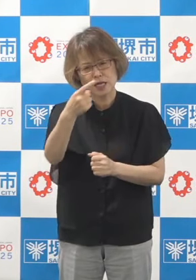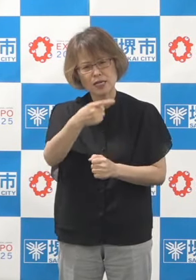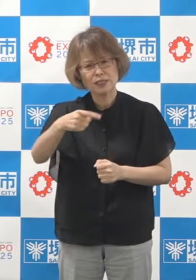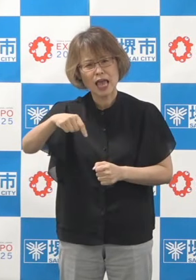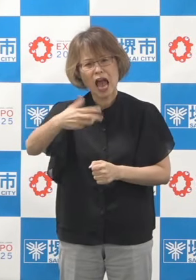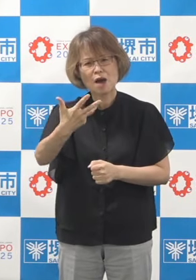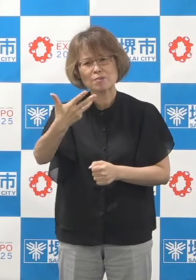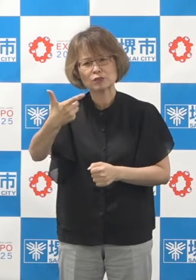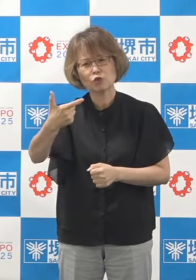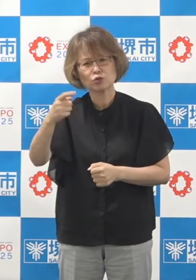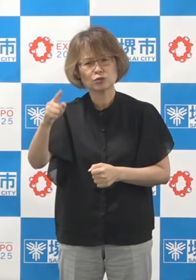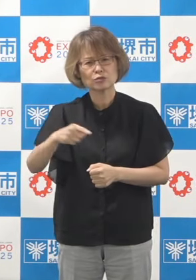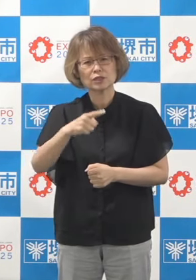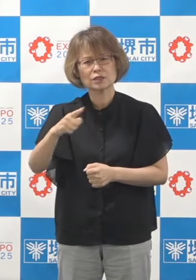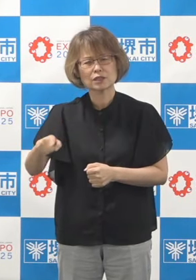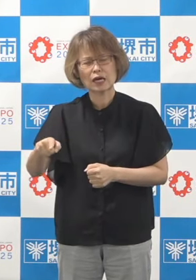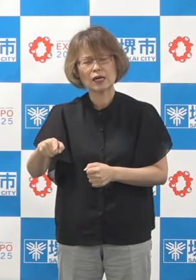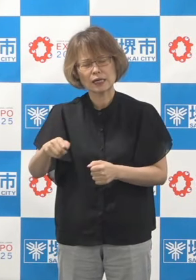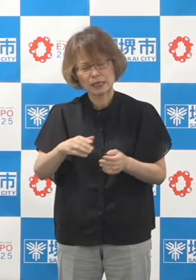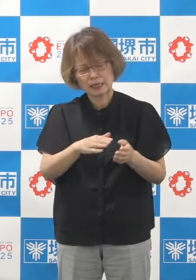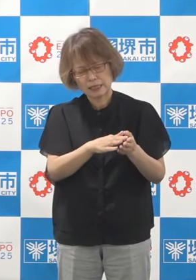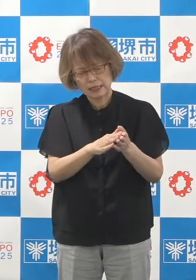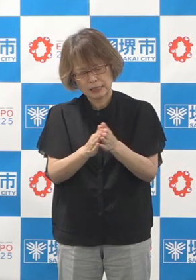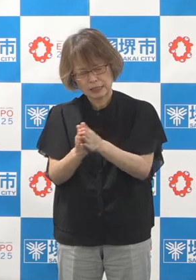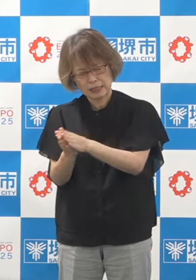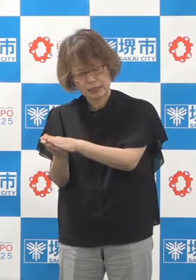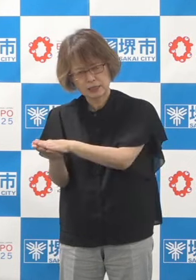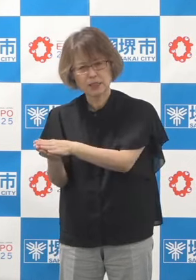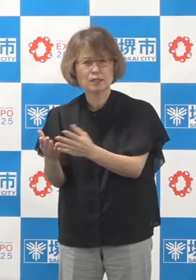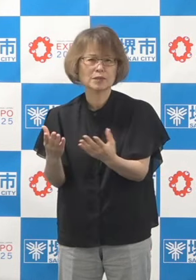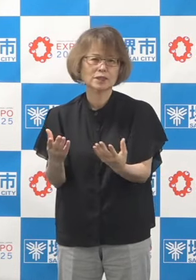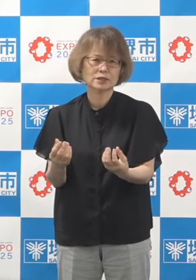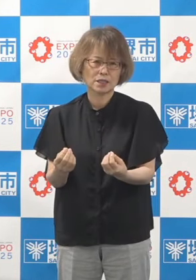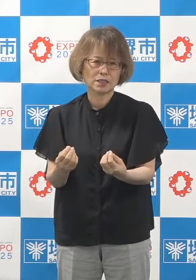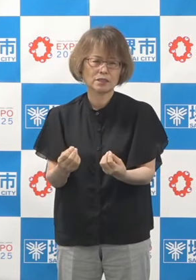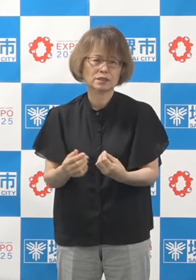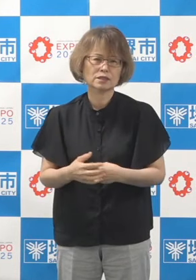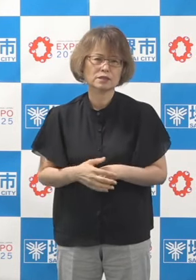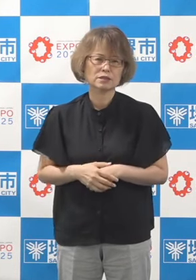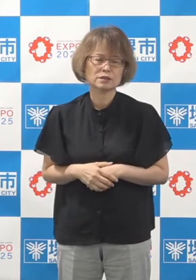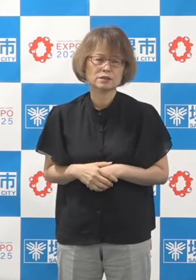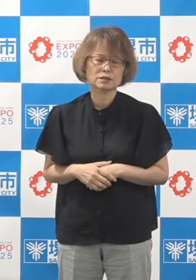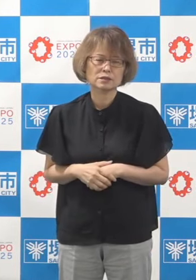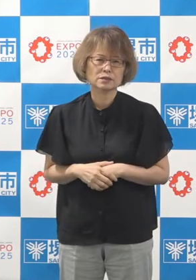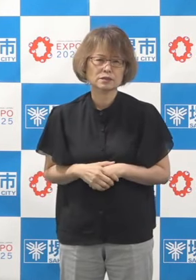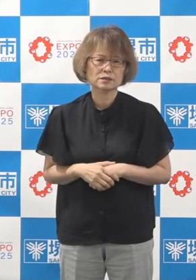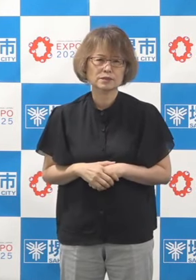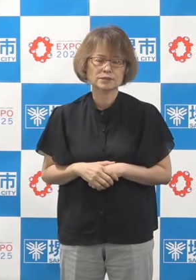市民の方が尊い命が失われております。